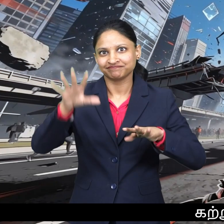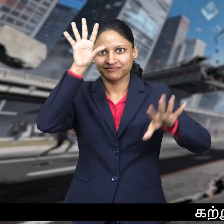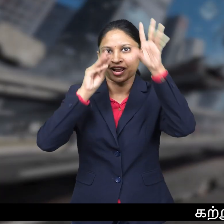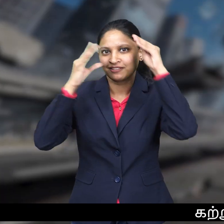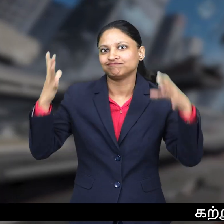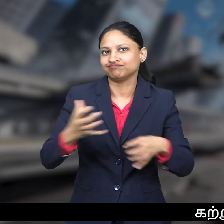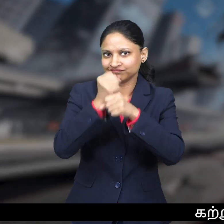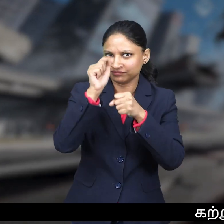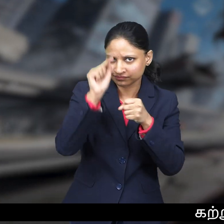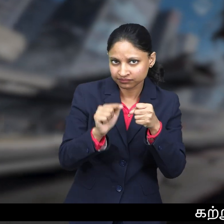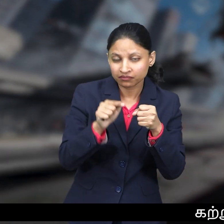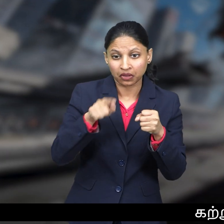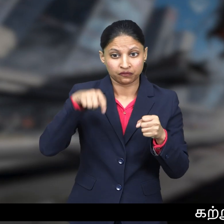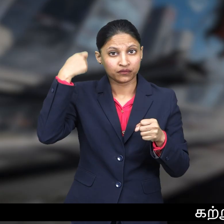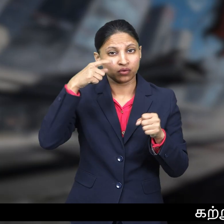கற்றுக்கொள்வீர்கள்.